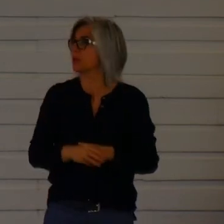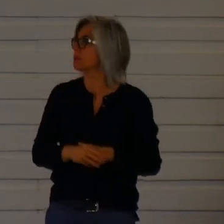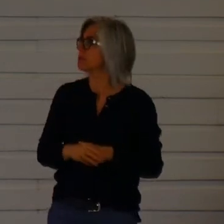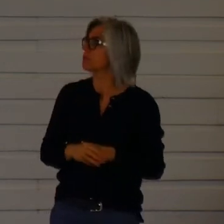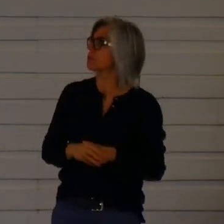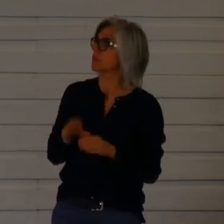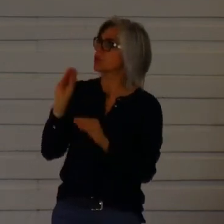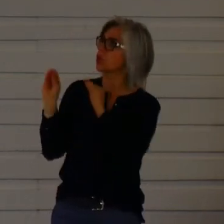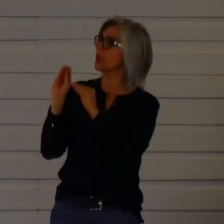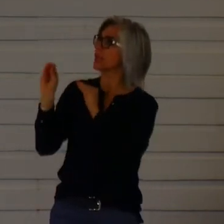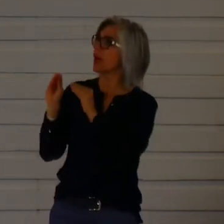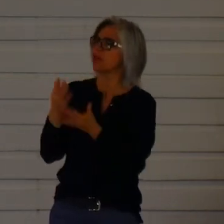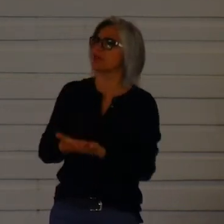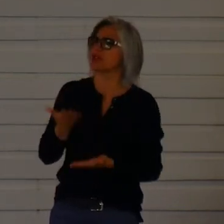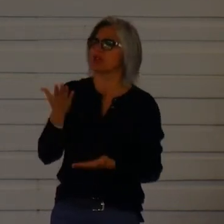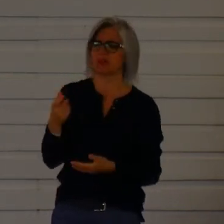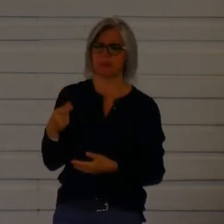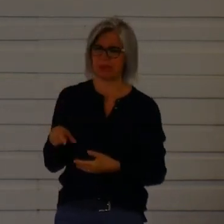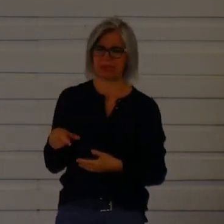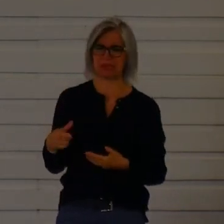e chiedevo al Signore: Signore, ma perché?